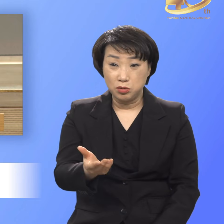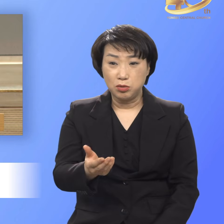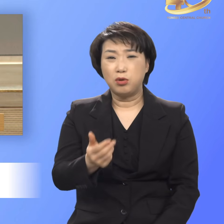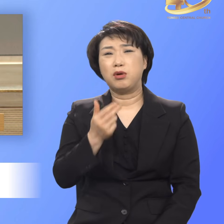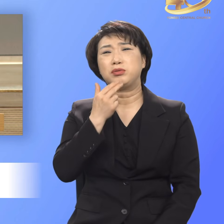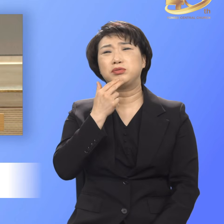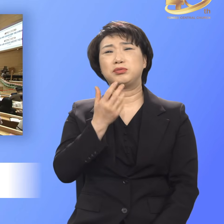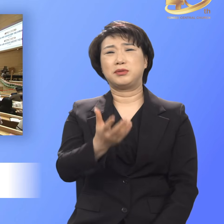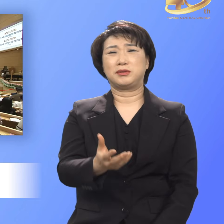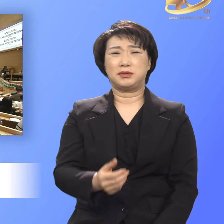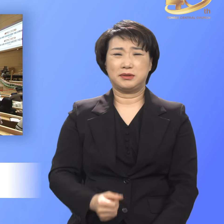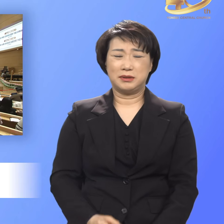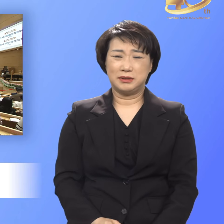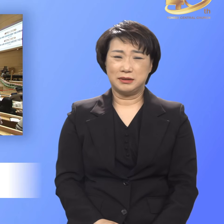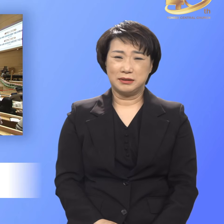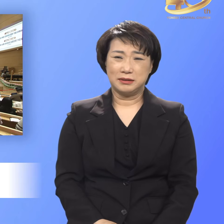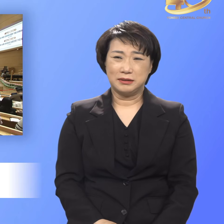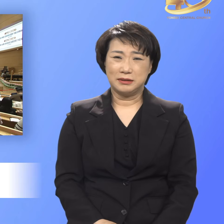안 하잖아.